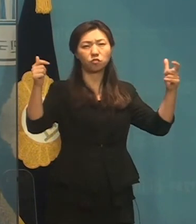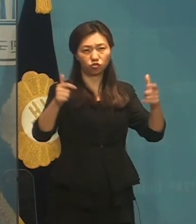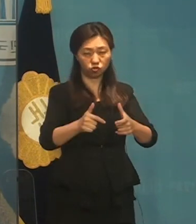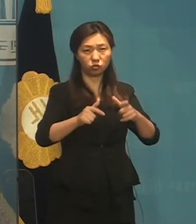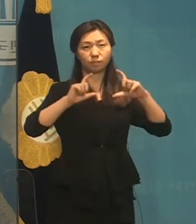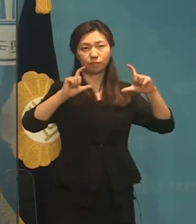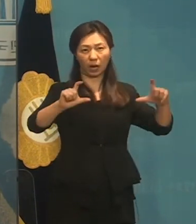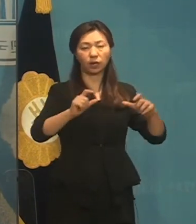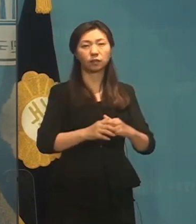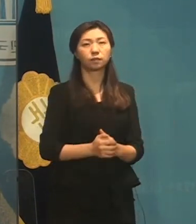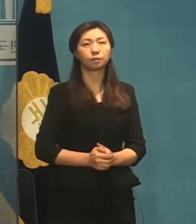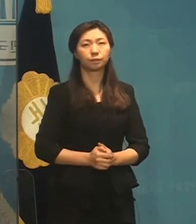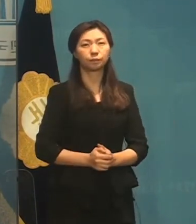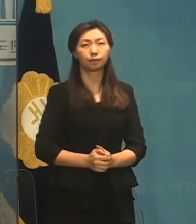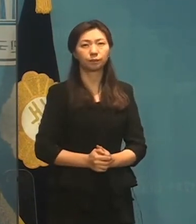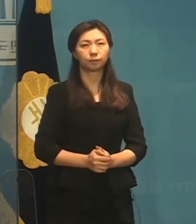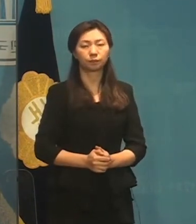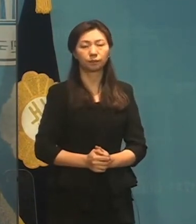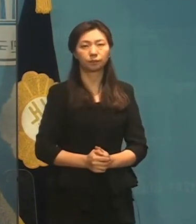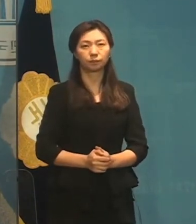추진하겠습니다.